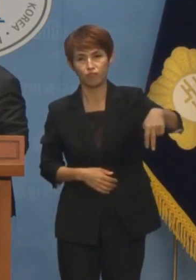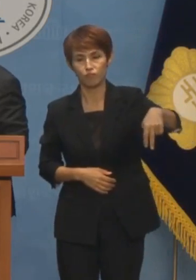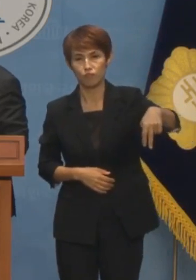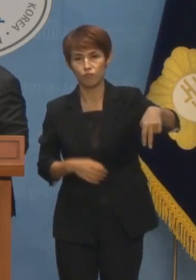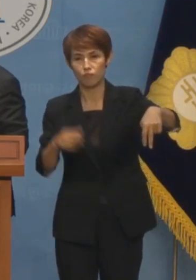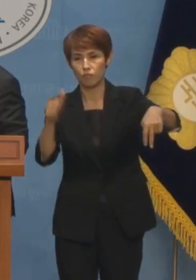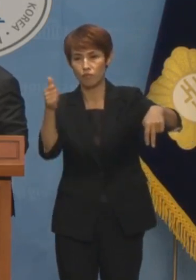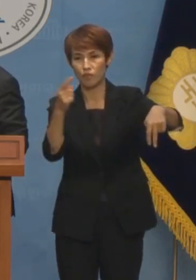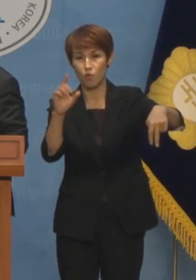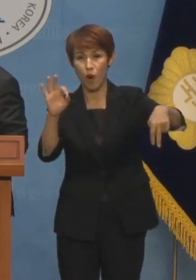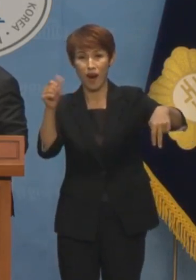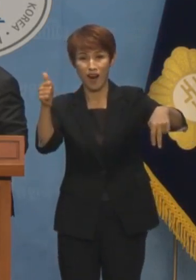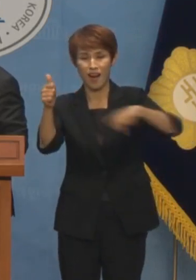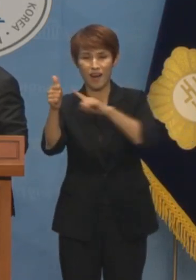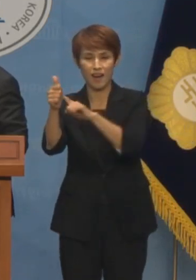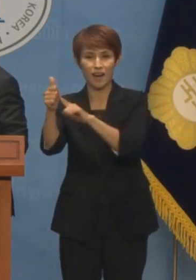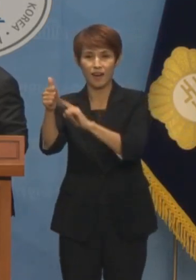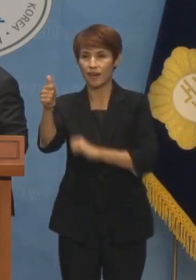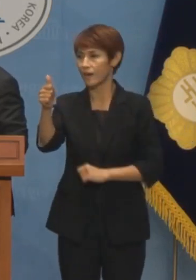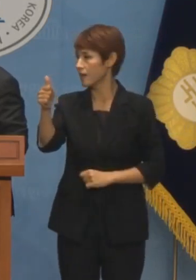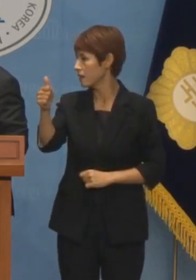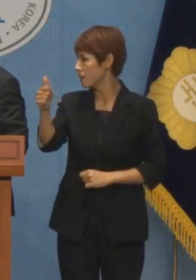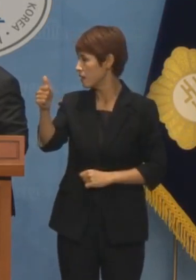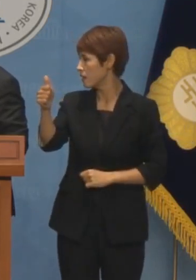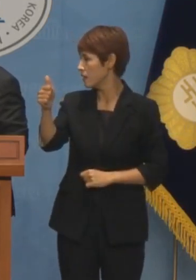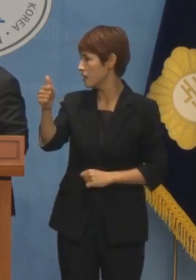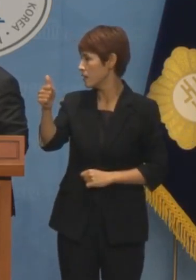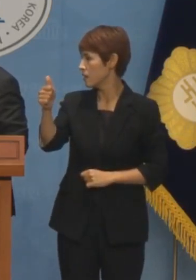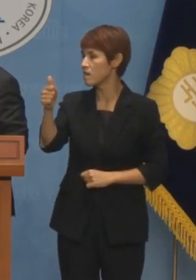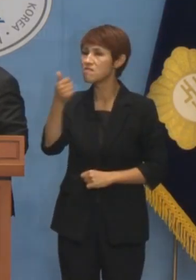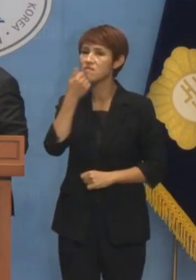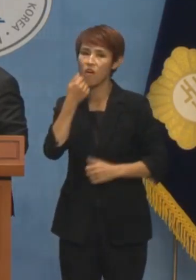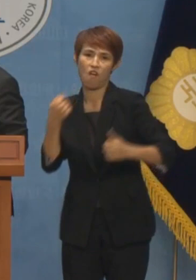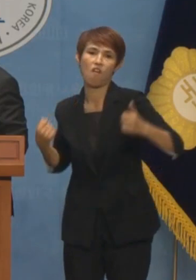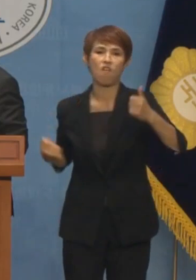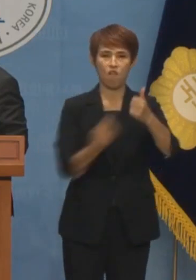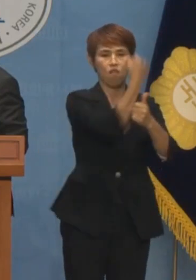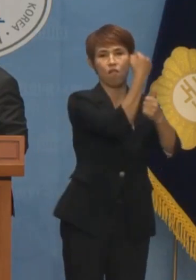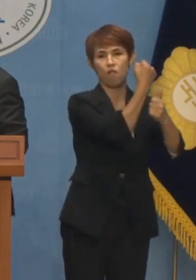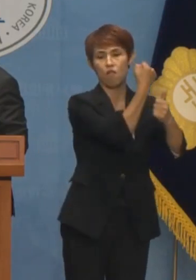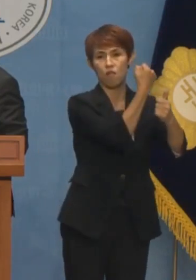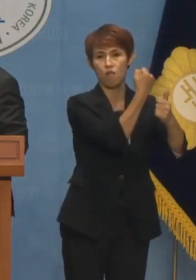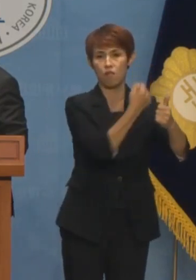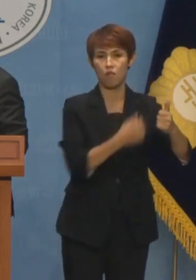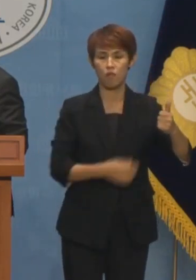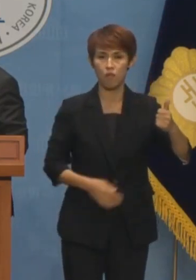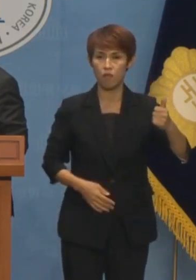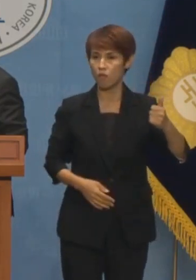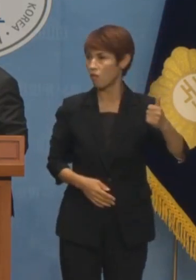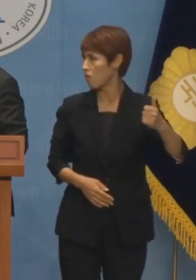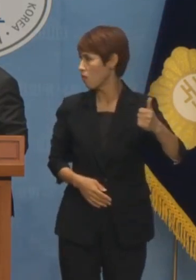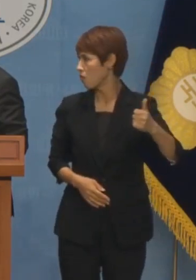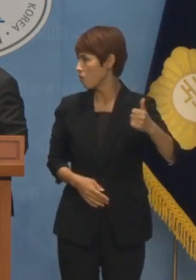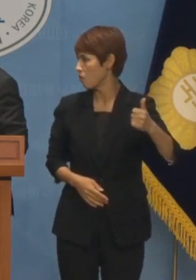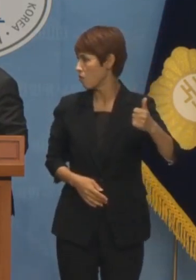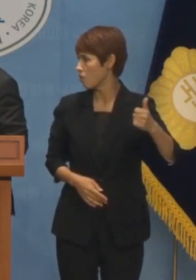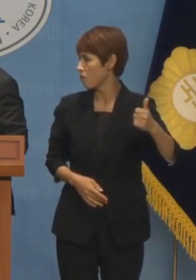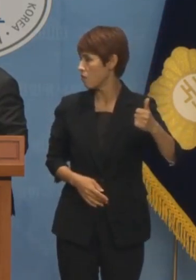모 씨, 한동훈 지지자인 황 모 씨는 턱을 가격합니다. 어떠한